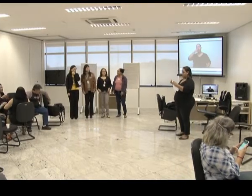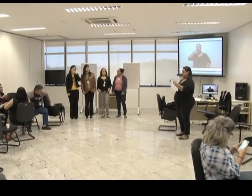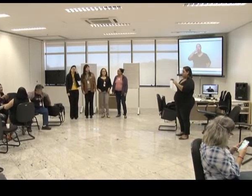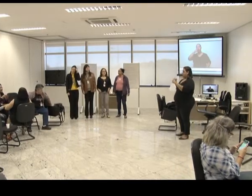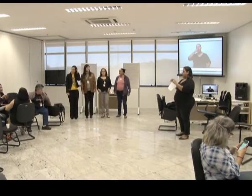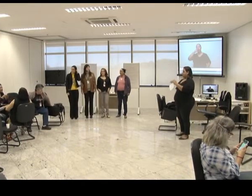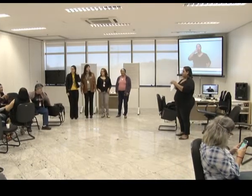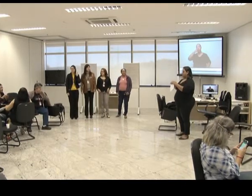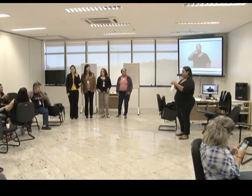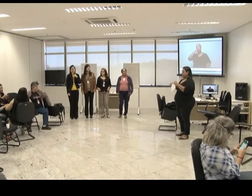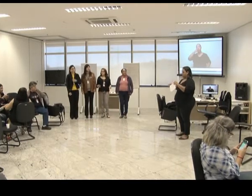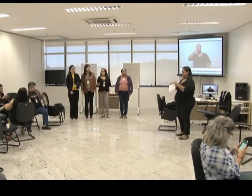Não.